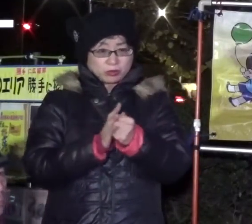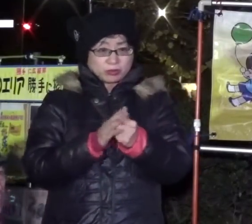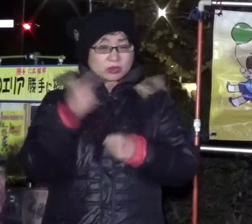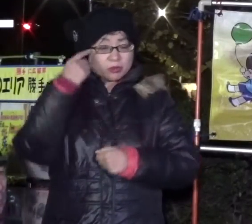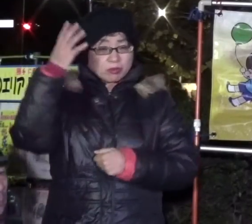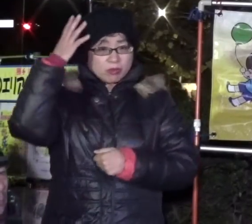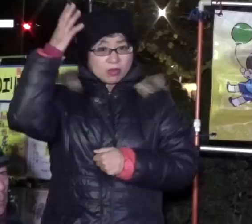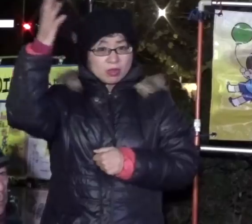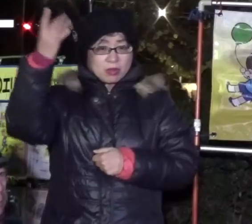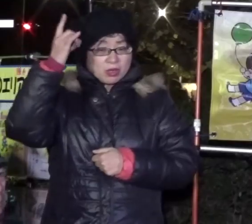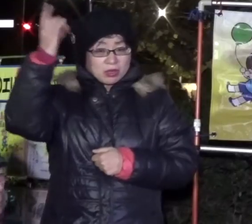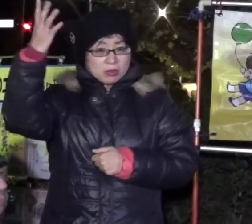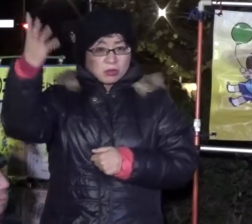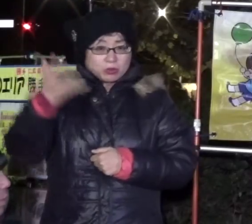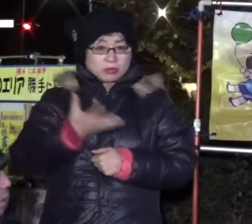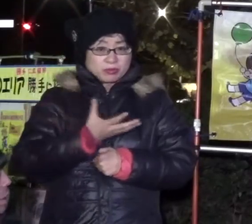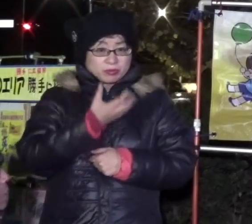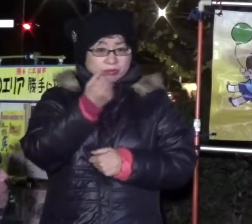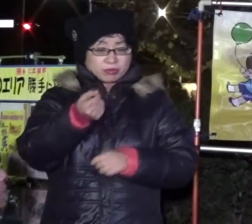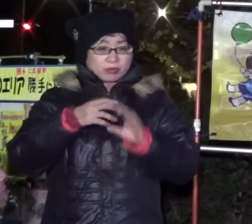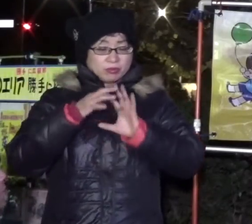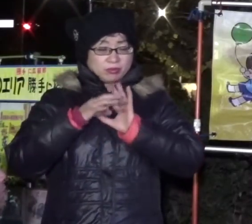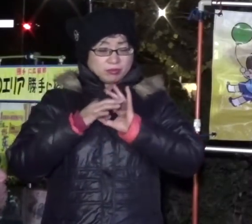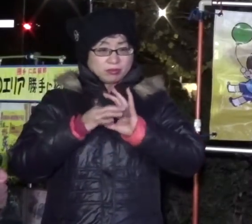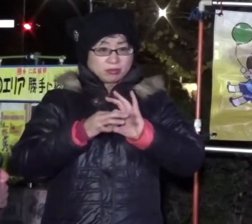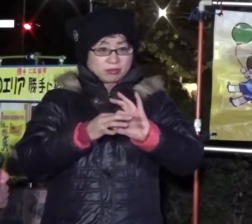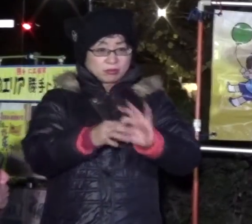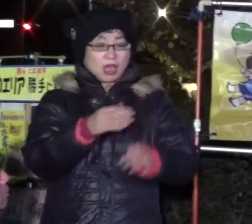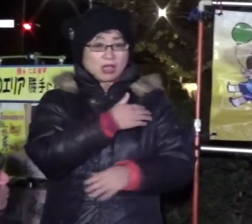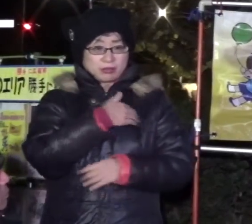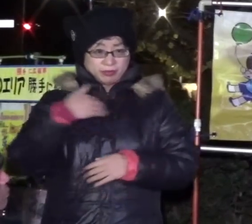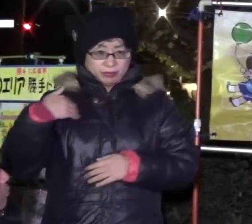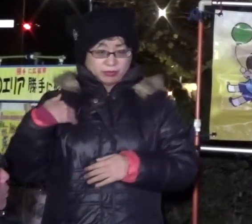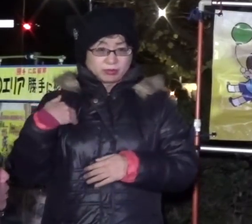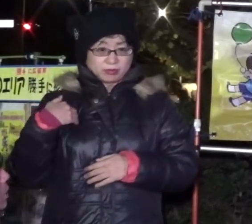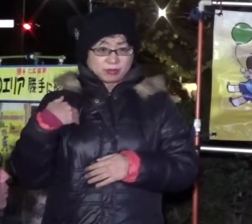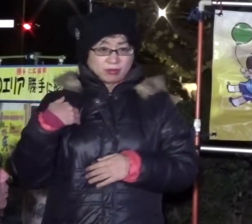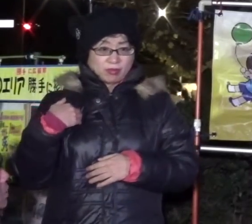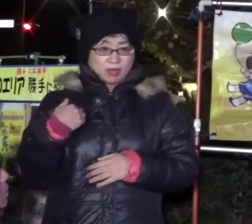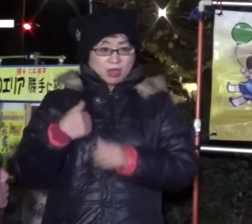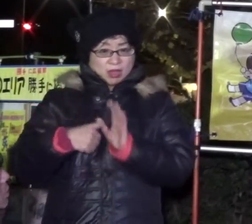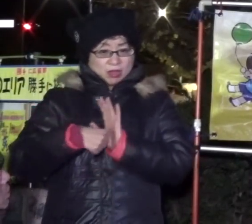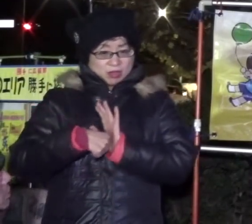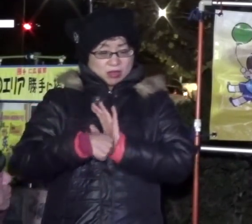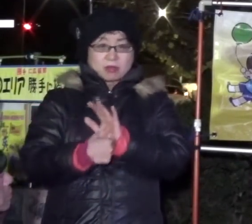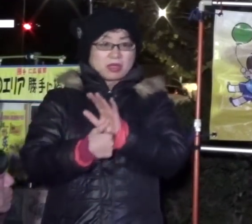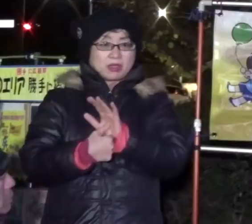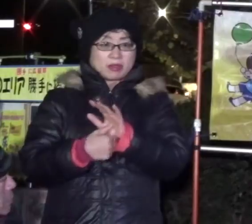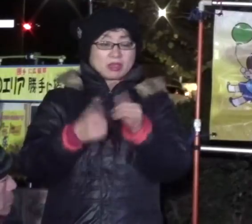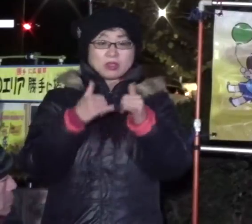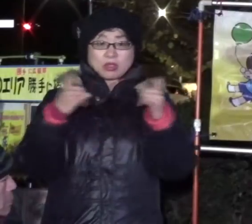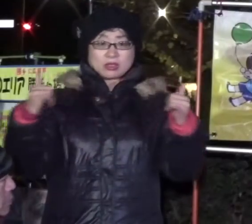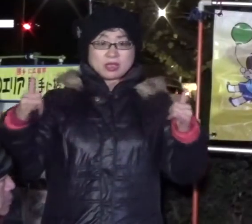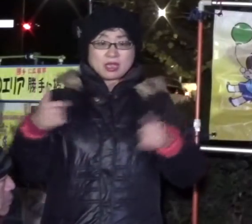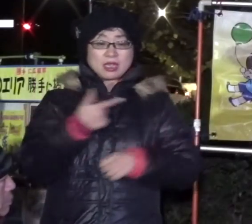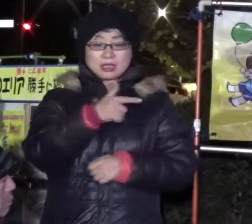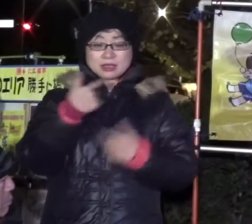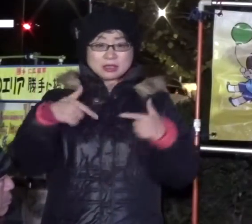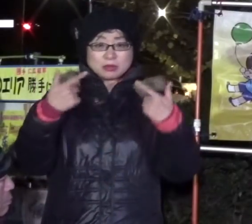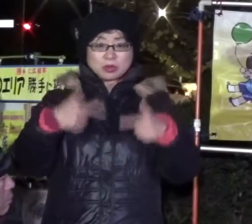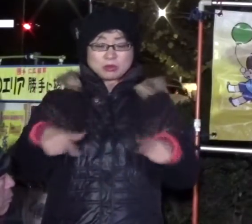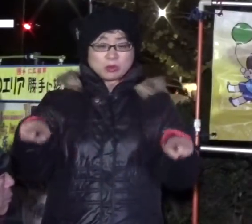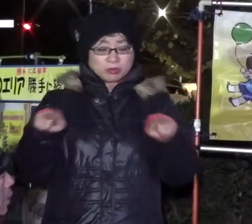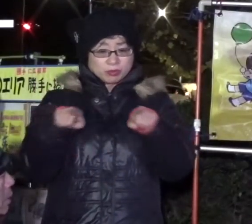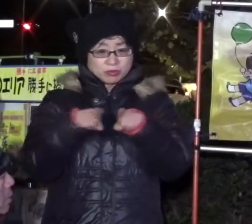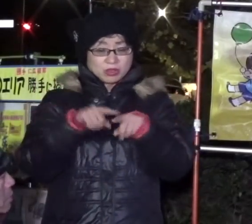う夢や希望を持ち続けてくることができたのは、諦めない人たちがいつも身近にいたからだな